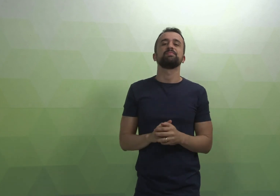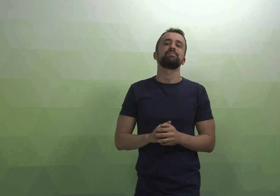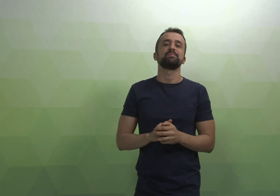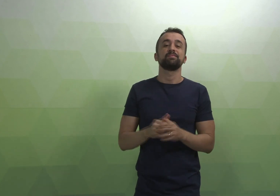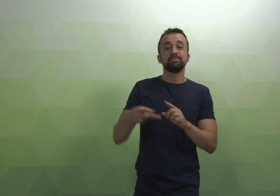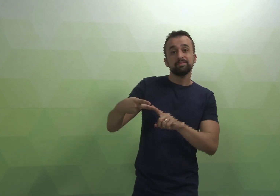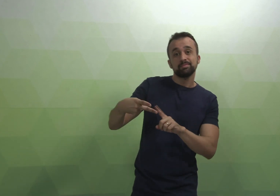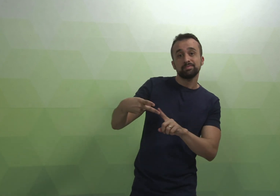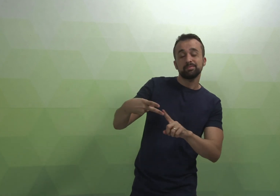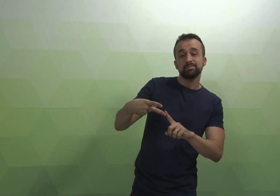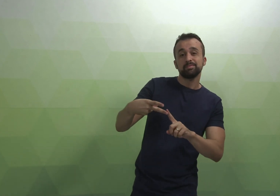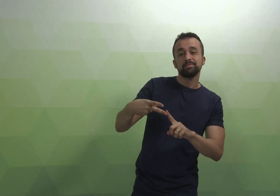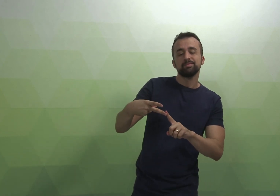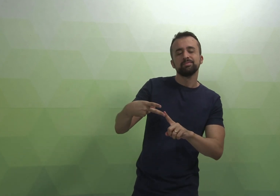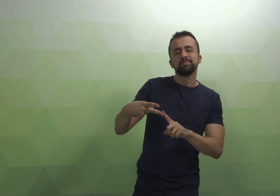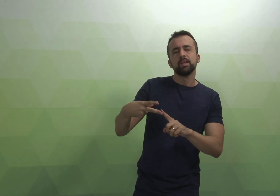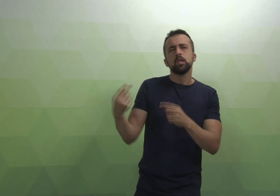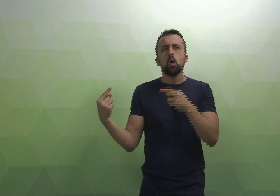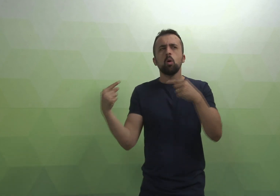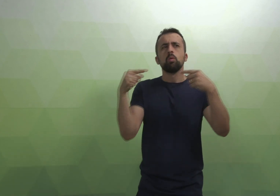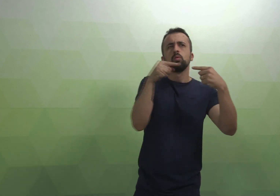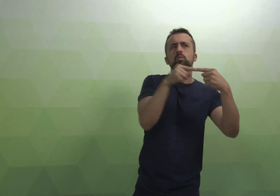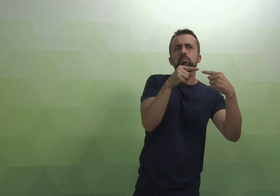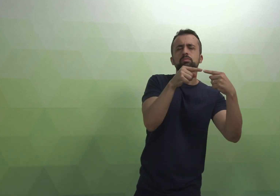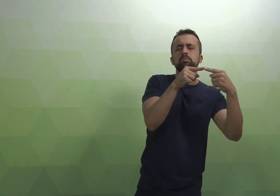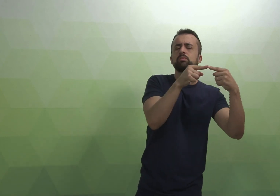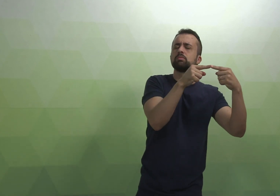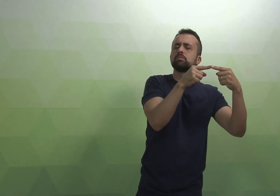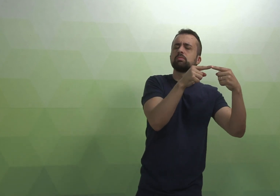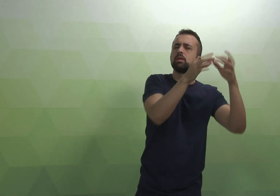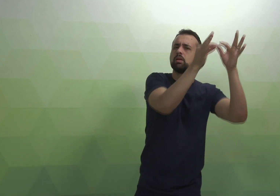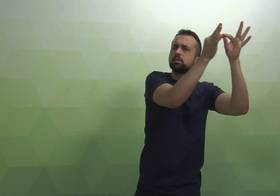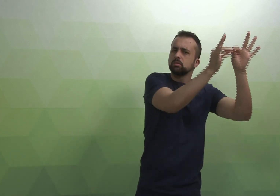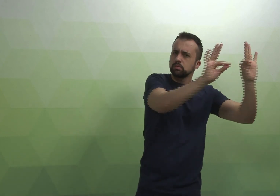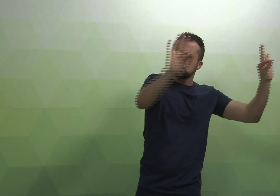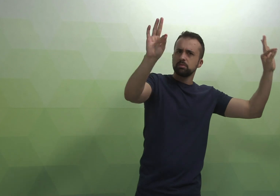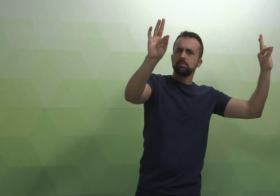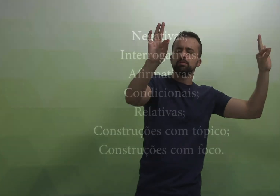tamanho, as segundas estão associadas a sentenças.